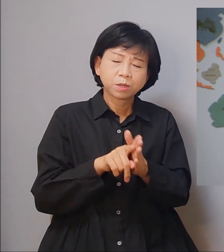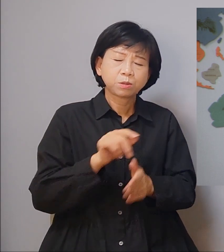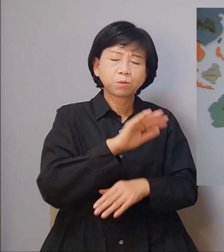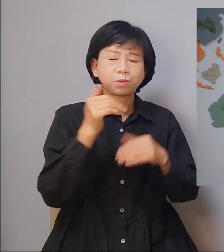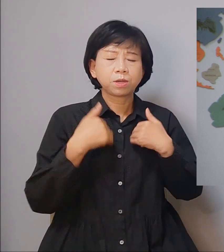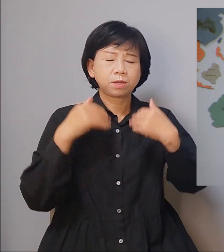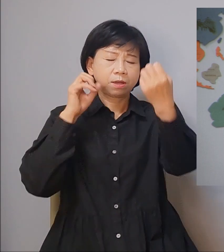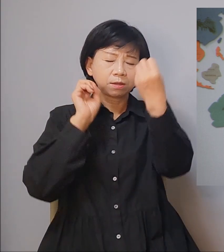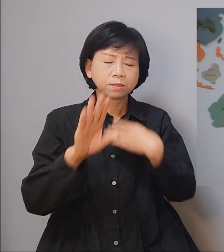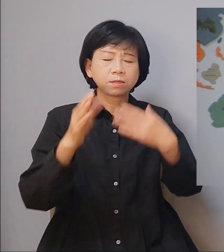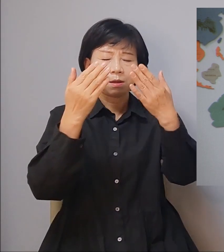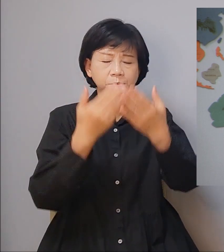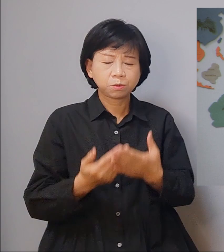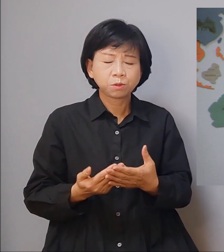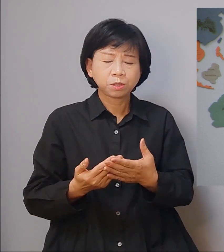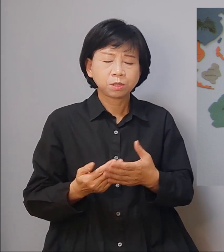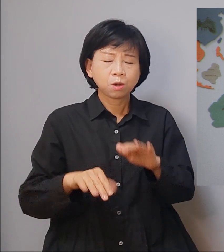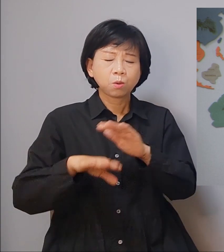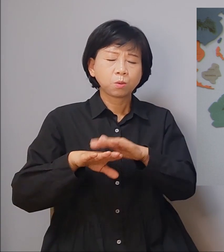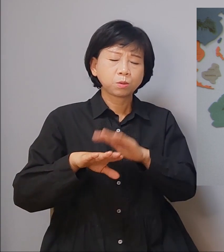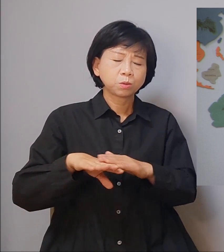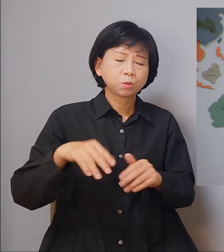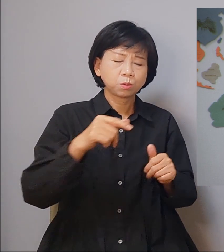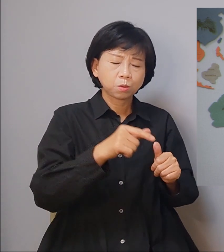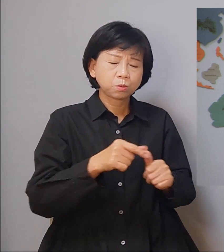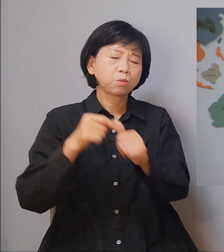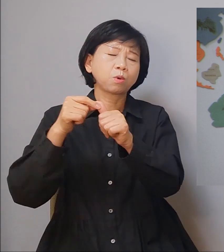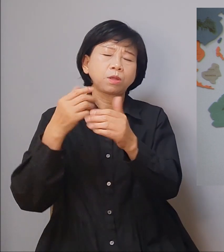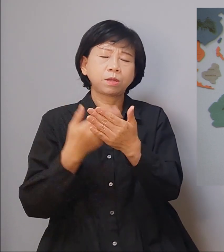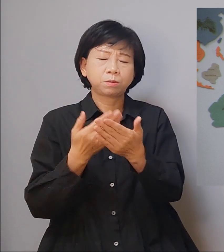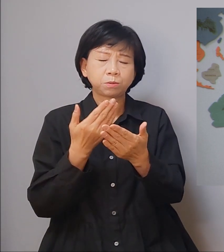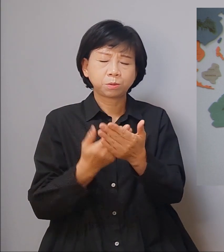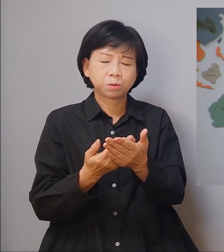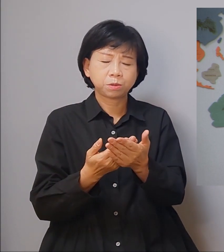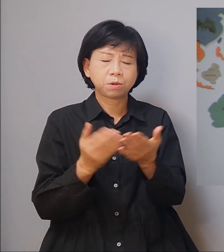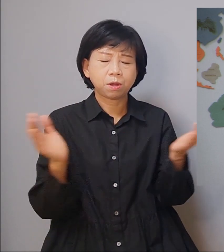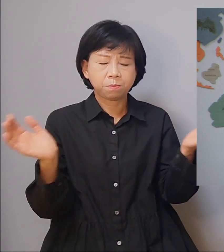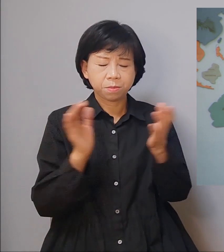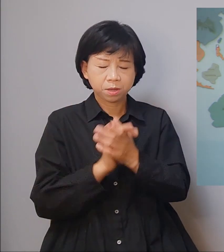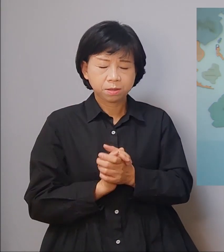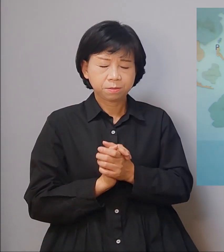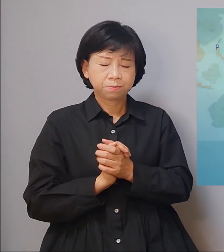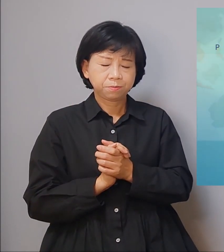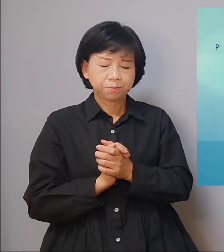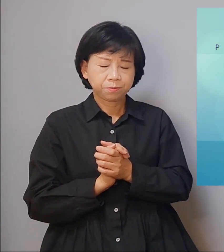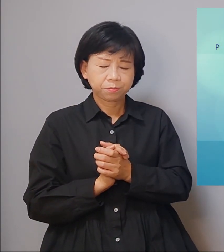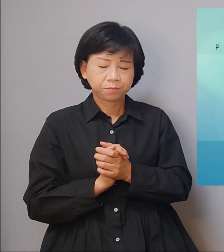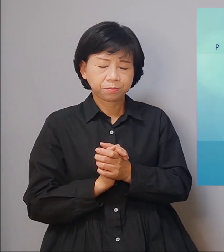우리에게 응답하사 오른손으로 구원하소서. 아멘.